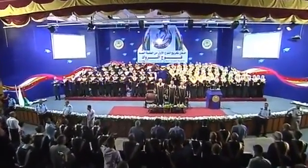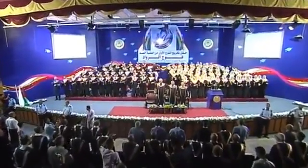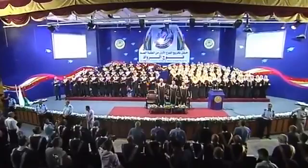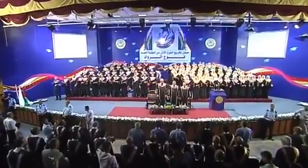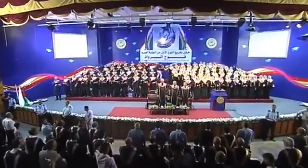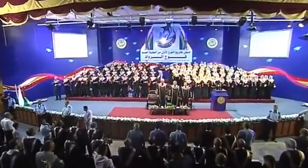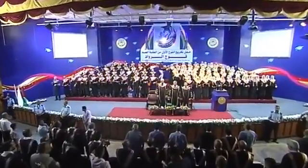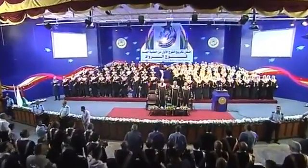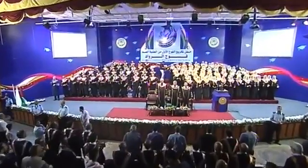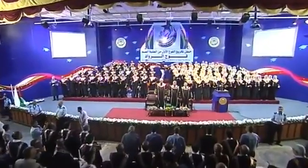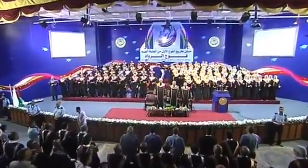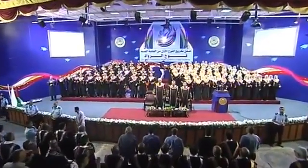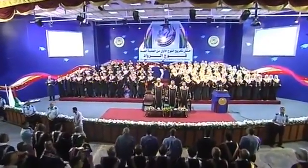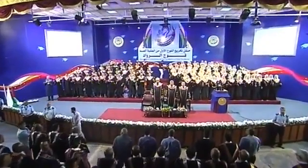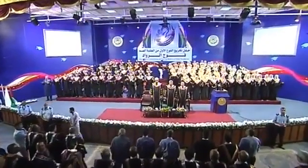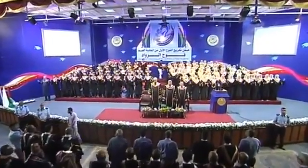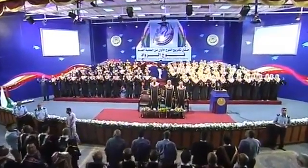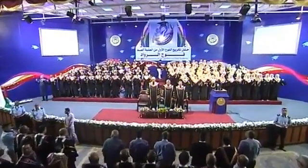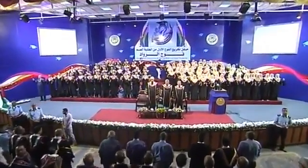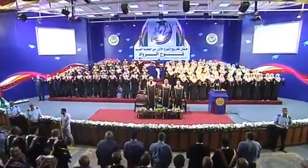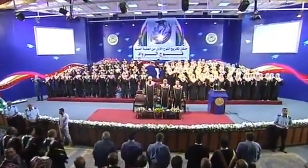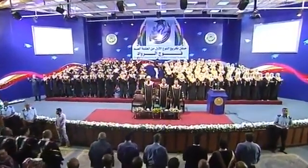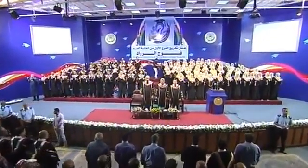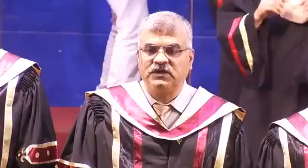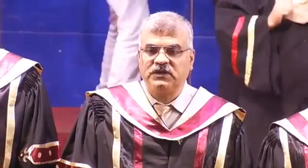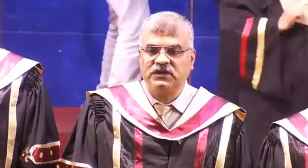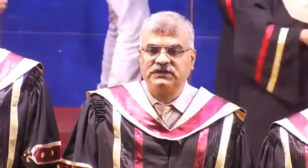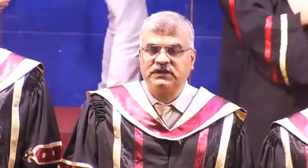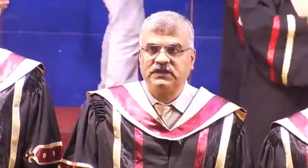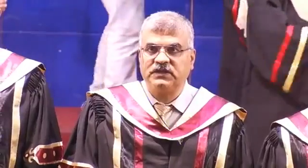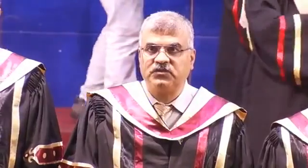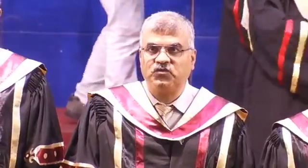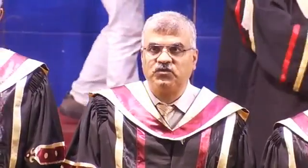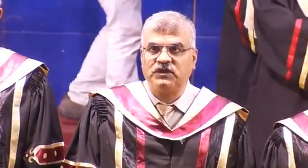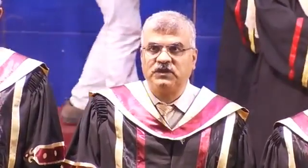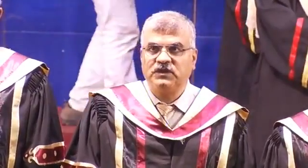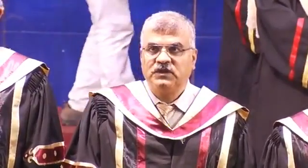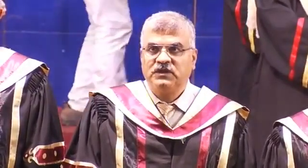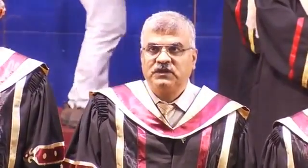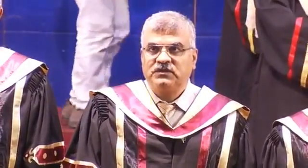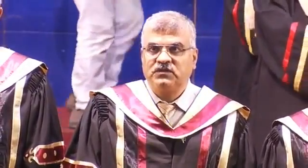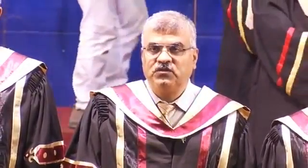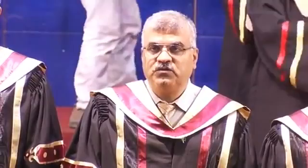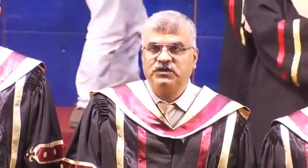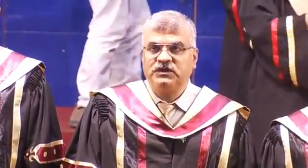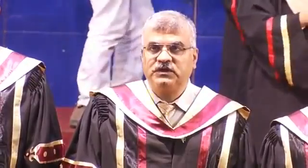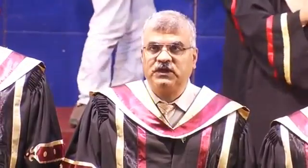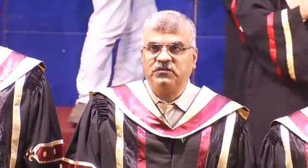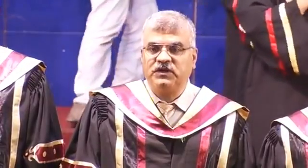الإيمان تسمو عزائمنا، عزائمنا إن تطلبي دمنا